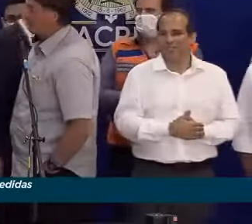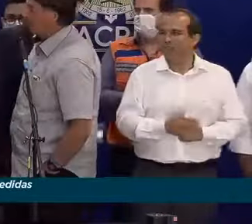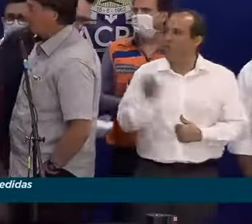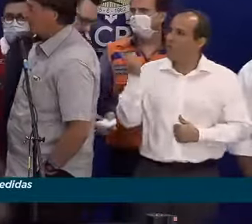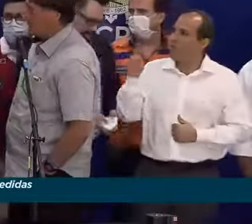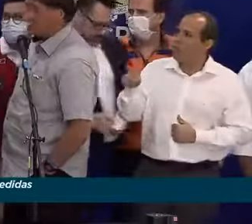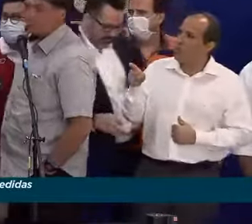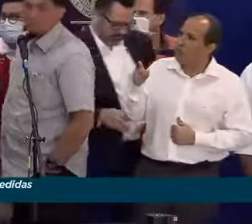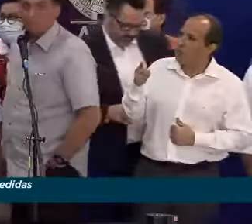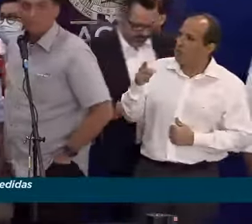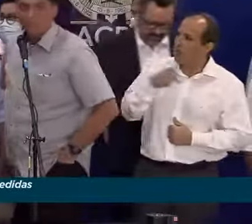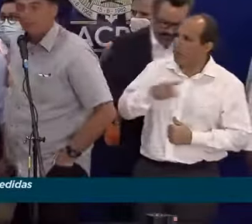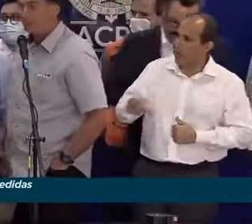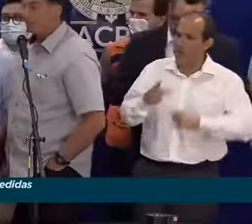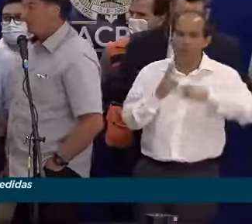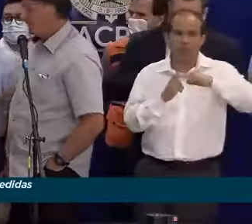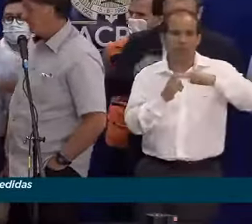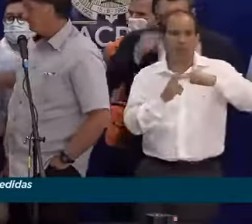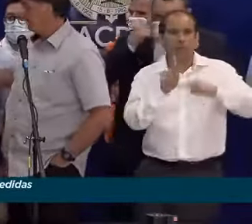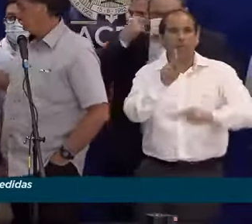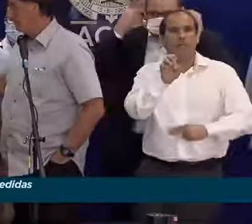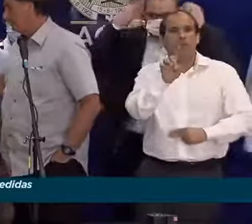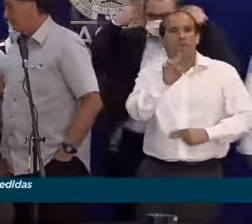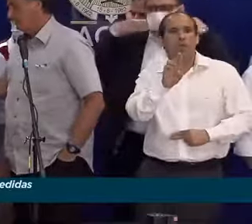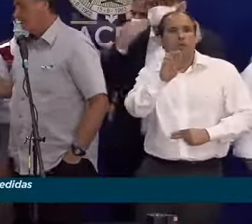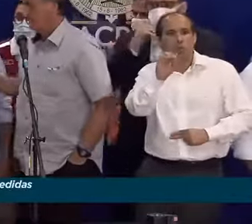Palavra aqui ao nosso presidente da Caixa Econômica Federal, Pedro Guimarães.